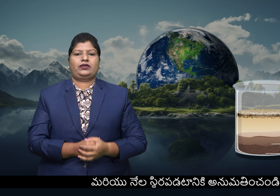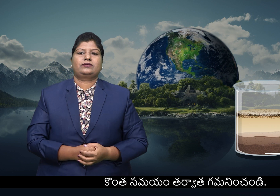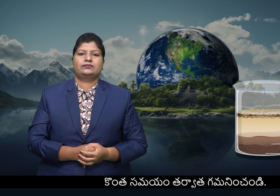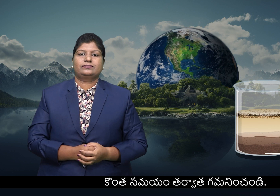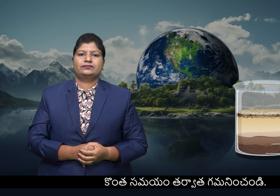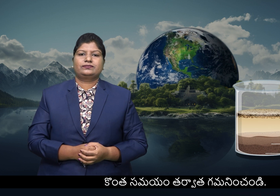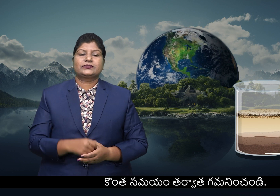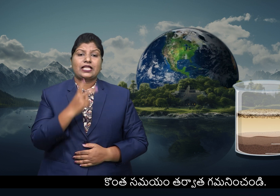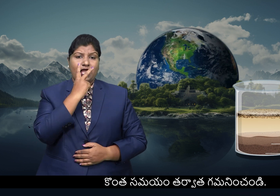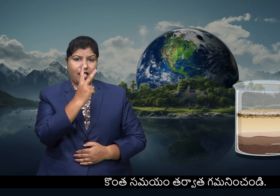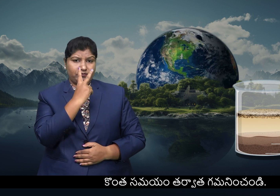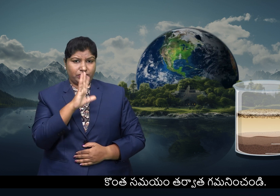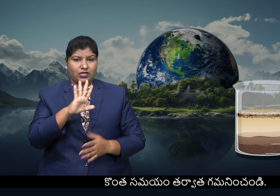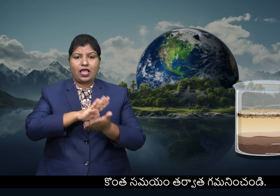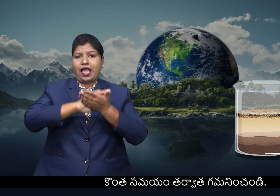కొంత సమయం తర్వాత గమనించండి.